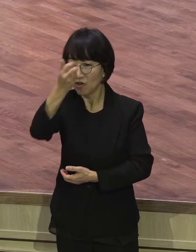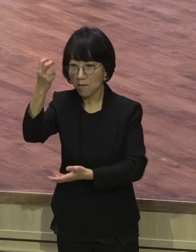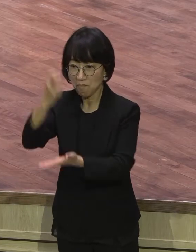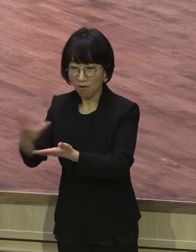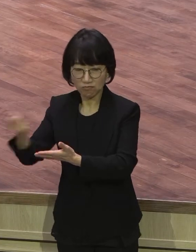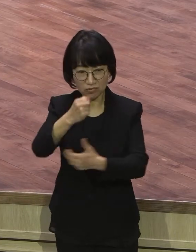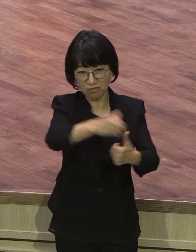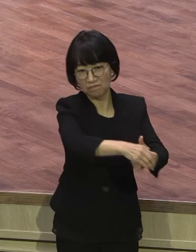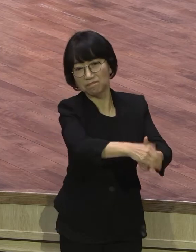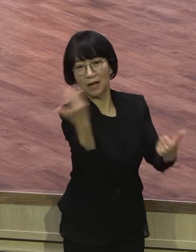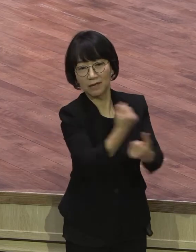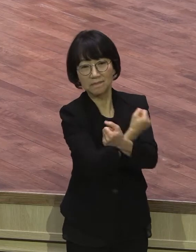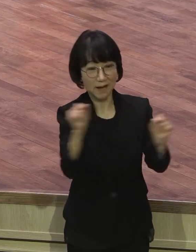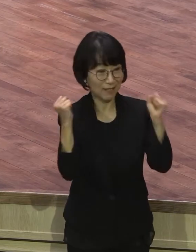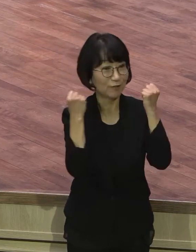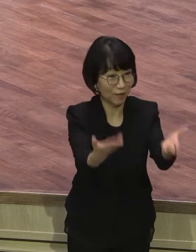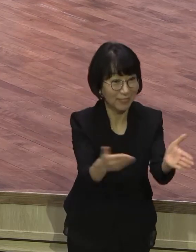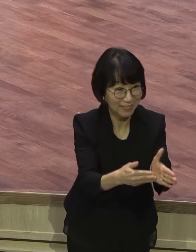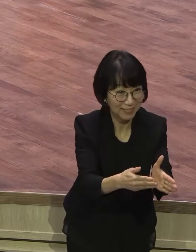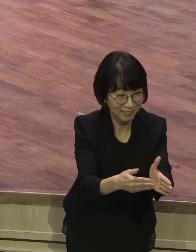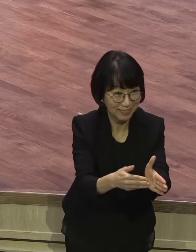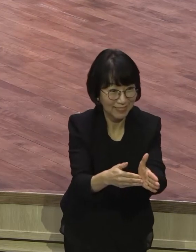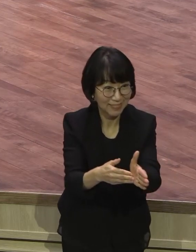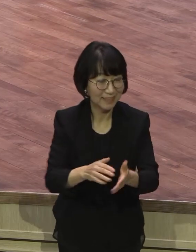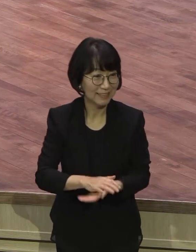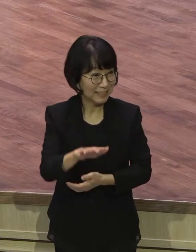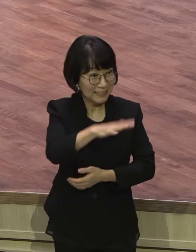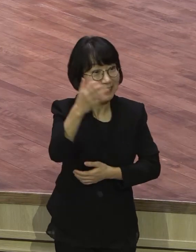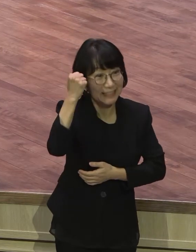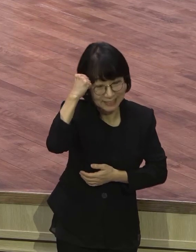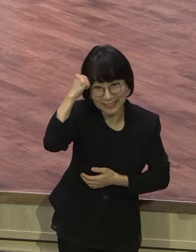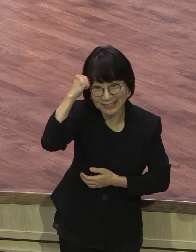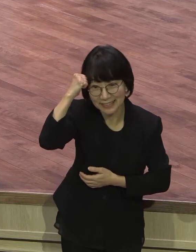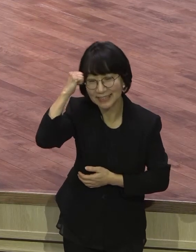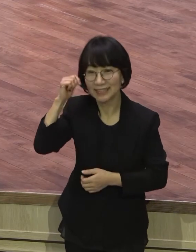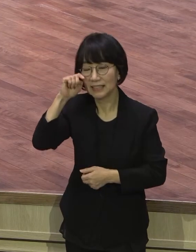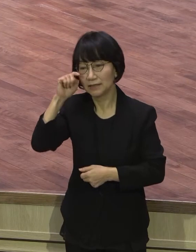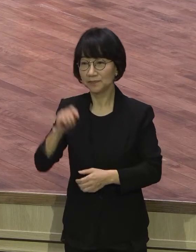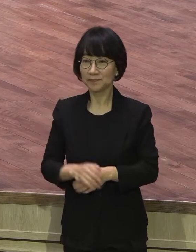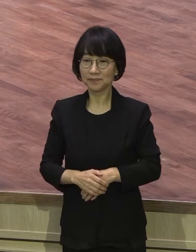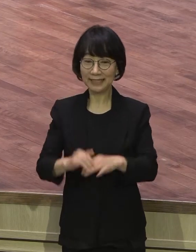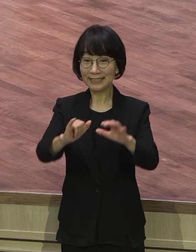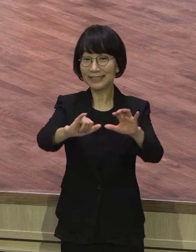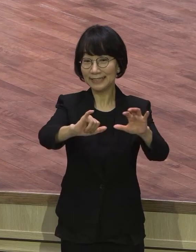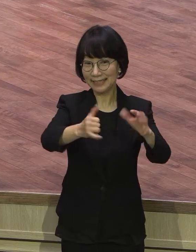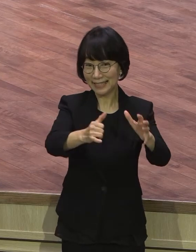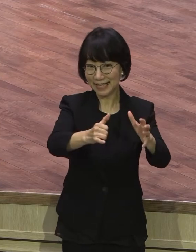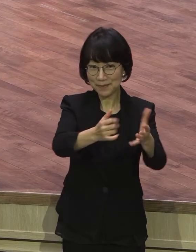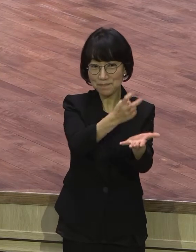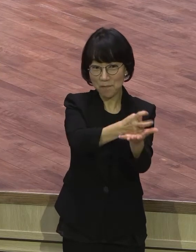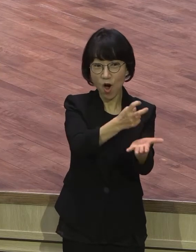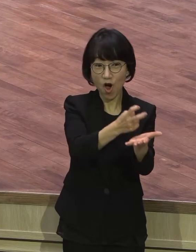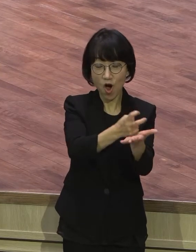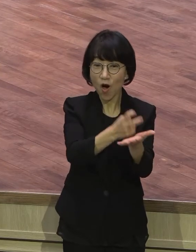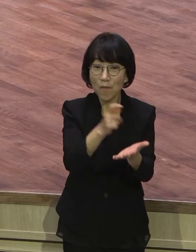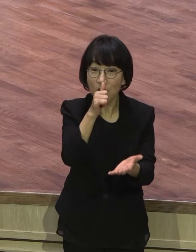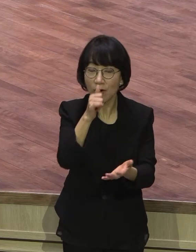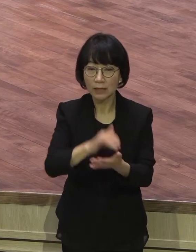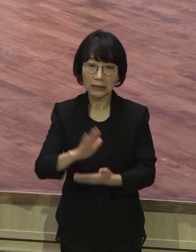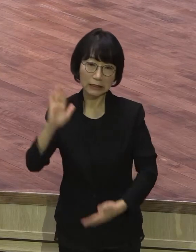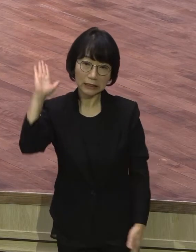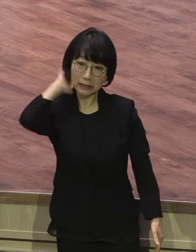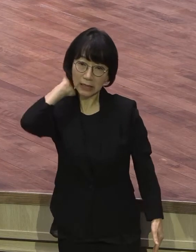축복을 사실적으로 누려야 됩니다. 여러분 세상 법도 그렇잖아요. 어? 대통령에게 뭐가